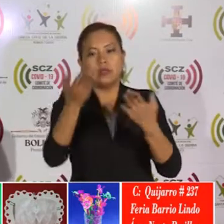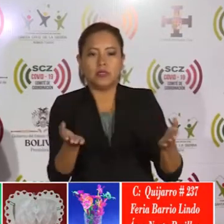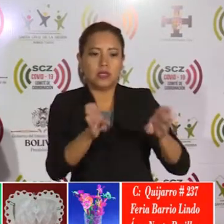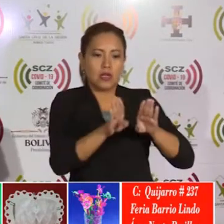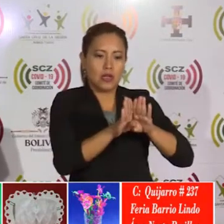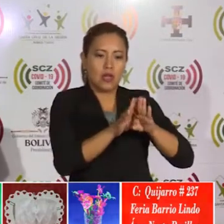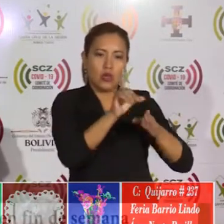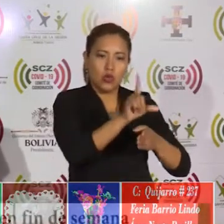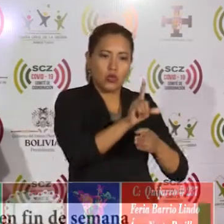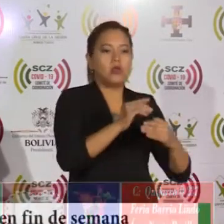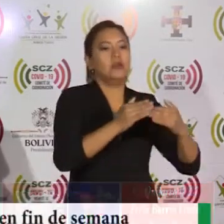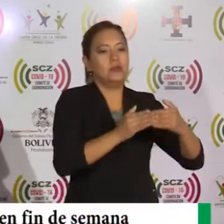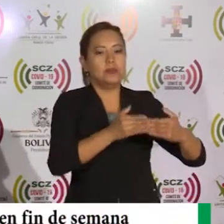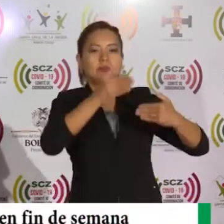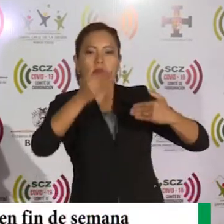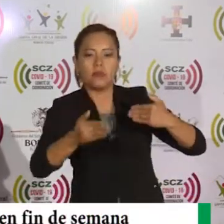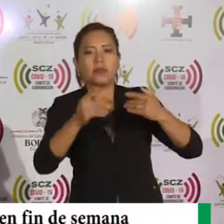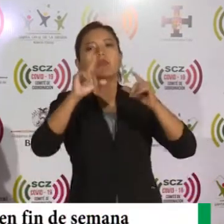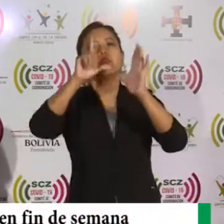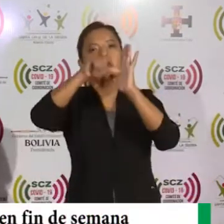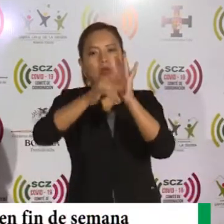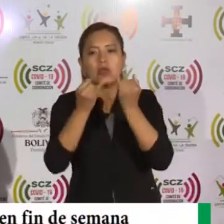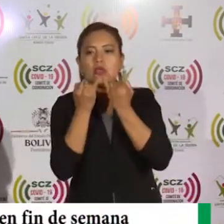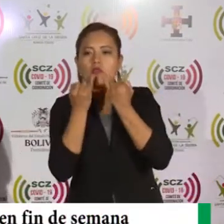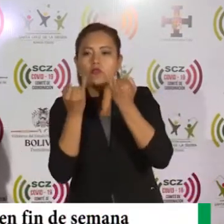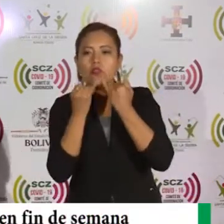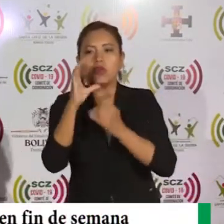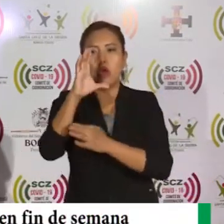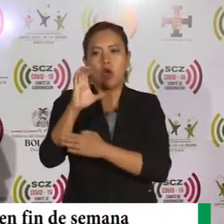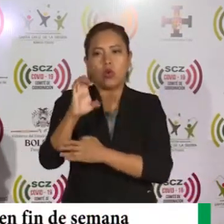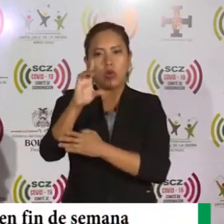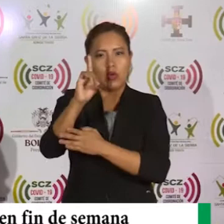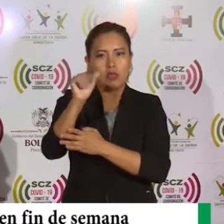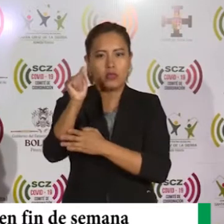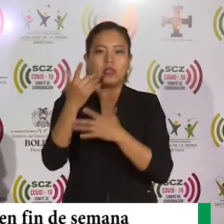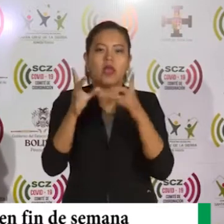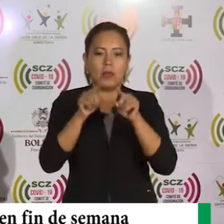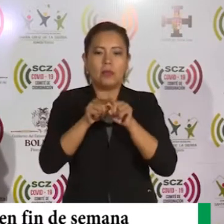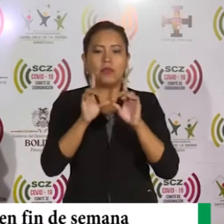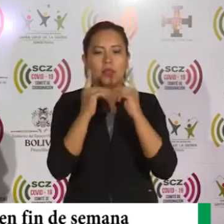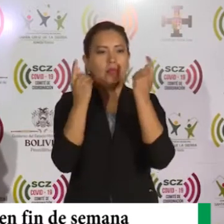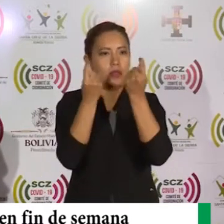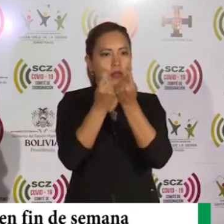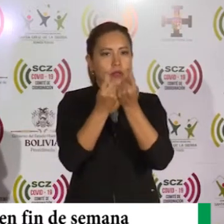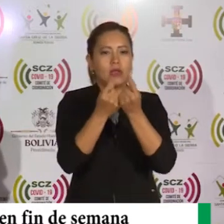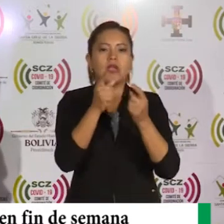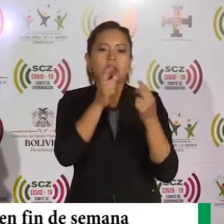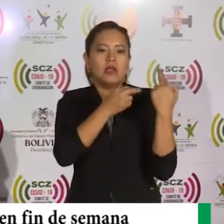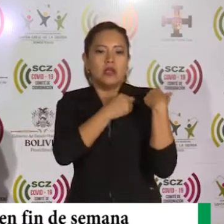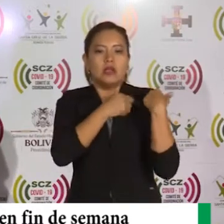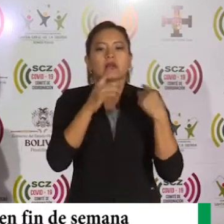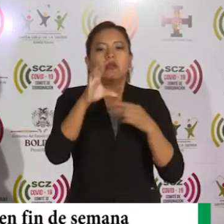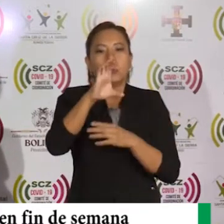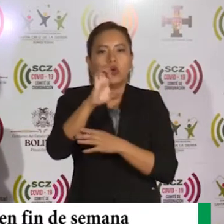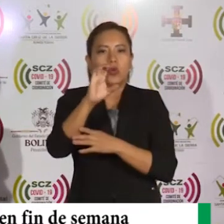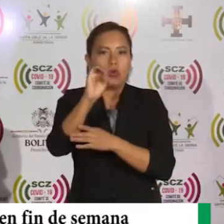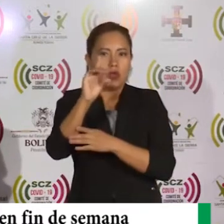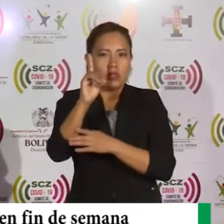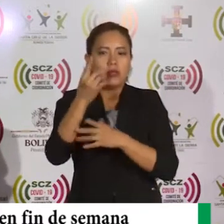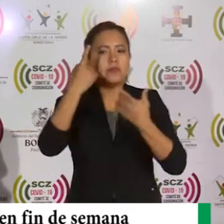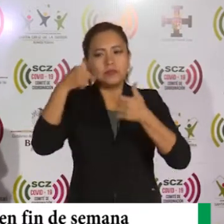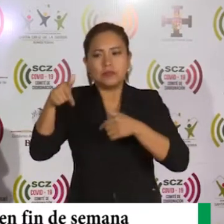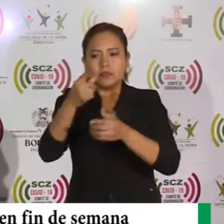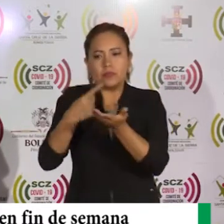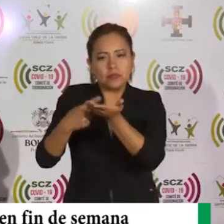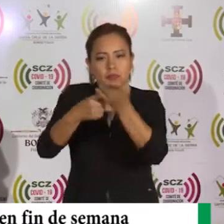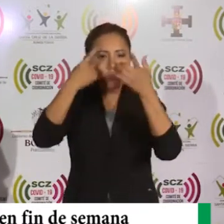lunes y posteriormente daremos un informe al COE departamental como corresponde. Y será el COE departamental que tomará una